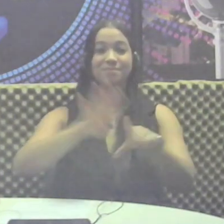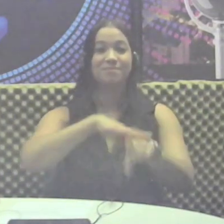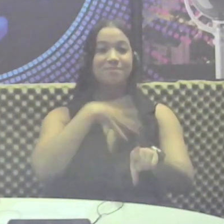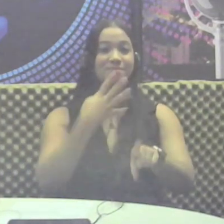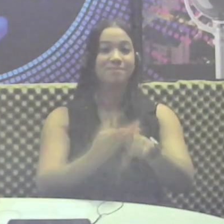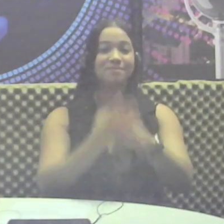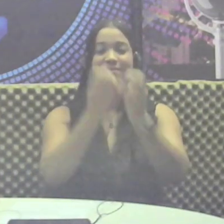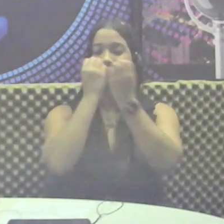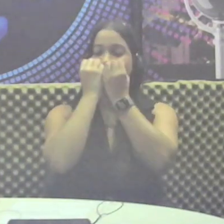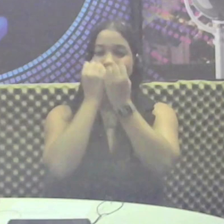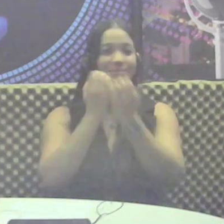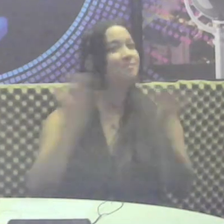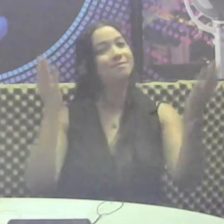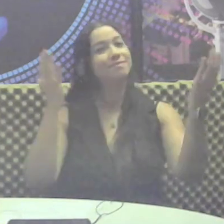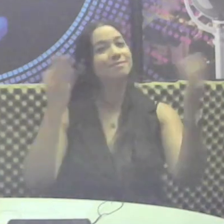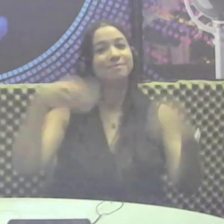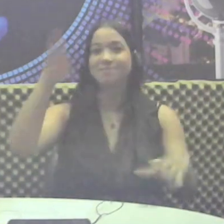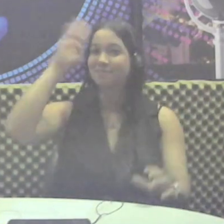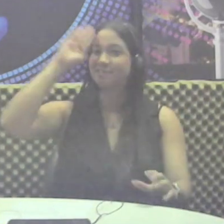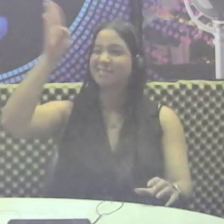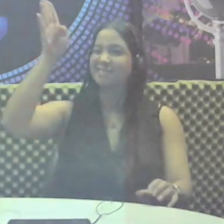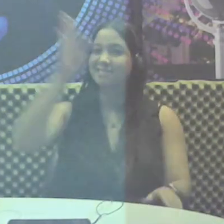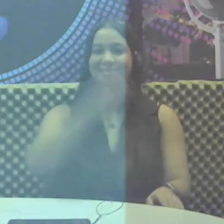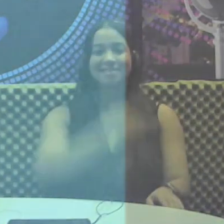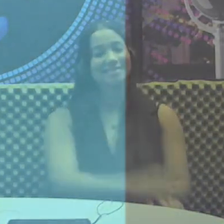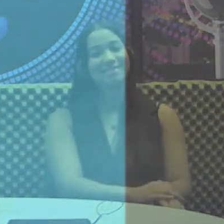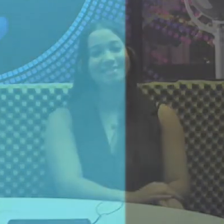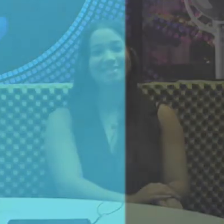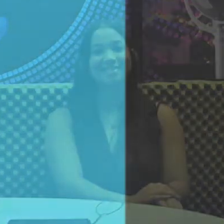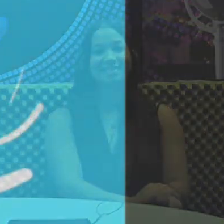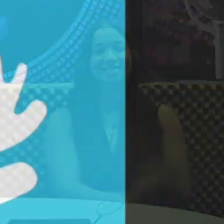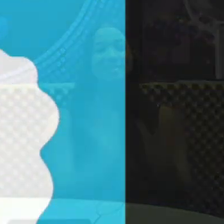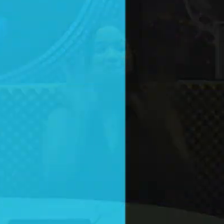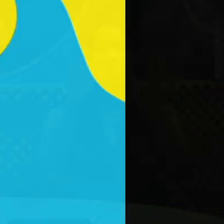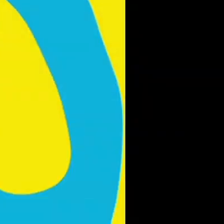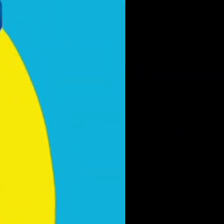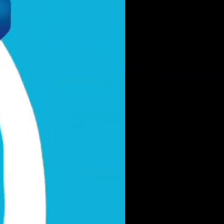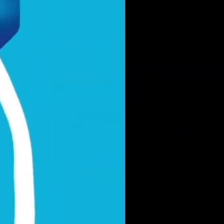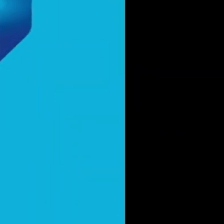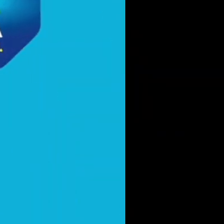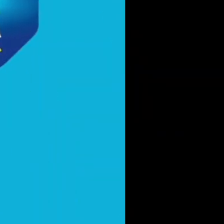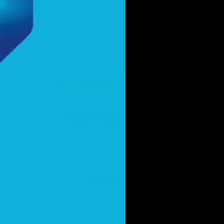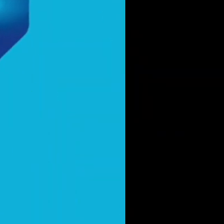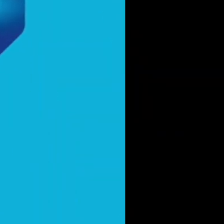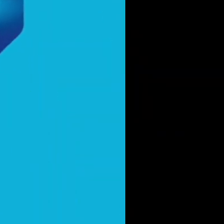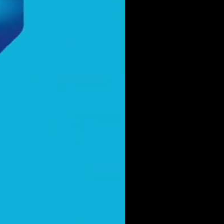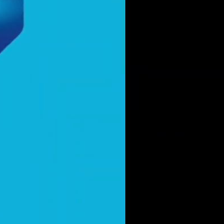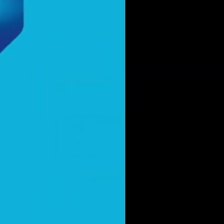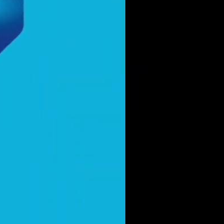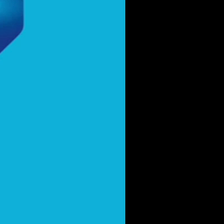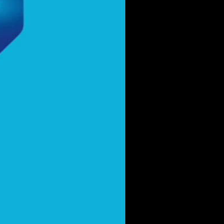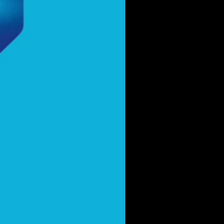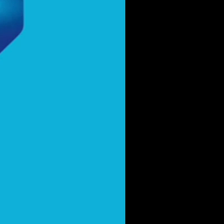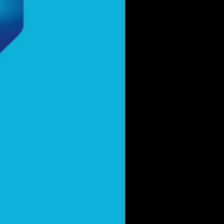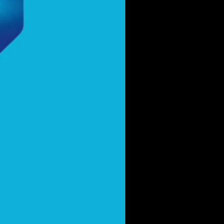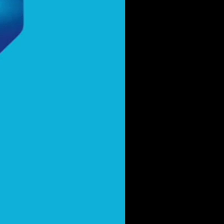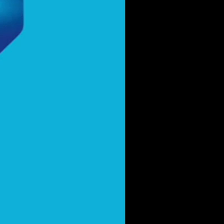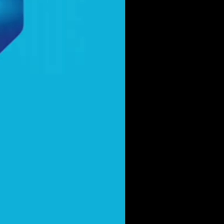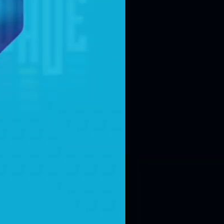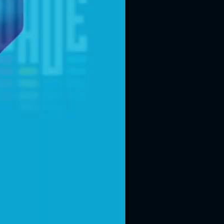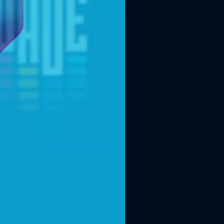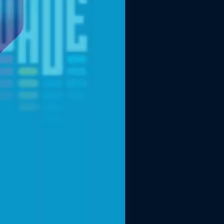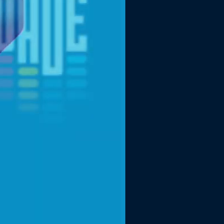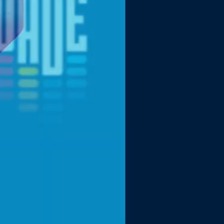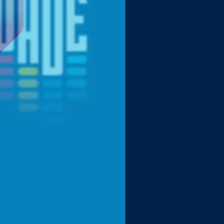Uberlândia. Fazer mais, fazer bem. Até a próxima. Fica por aqui mais uma edição do programa da Rádio